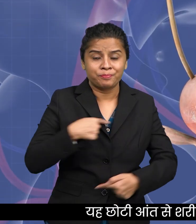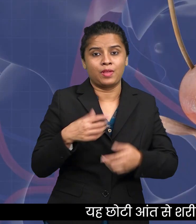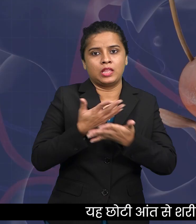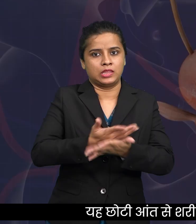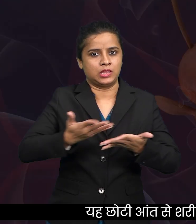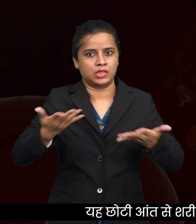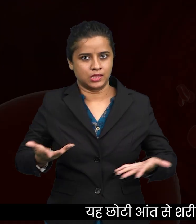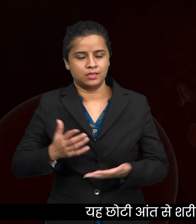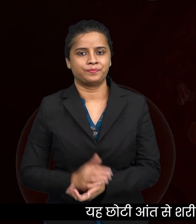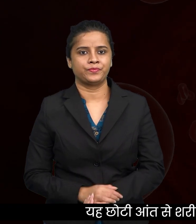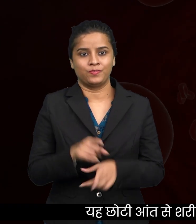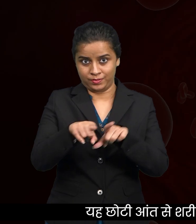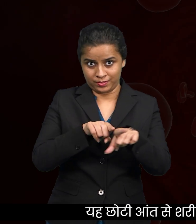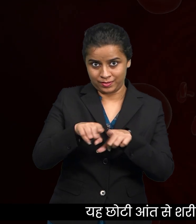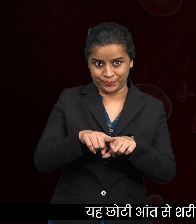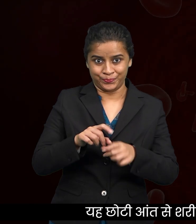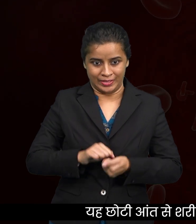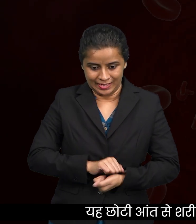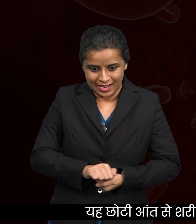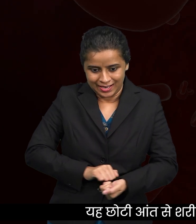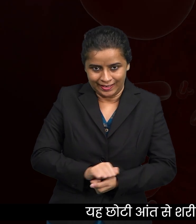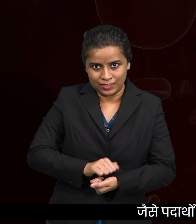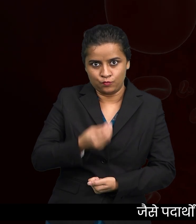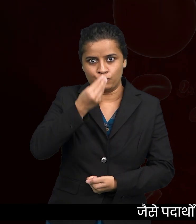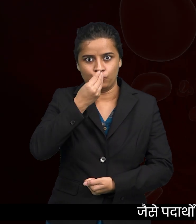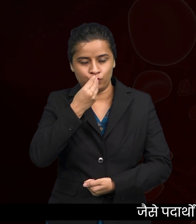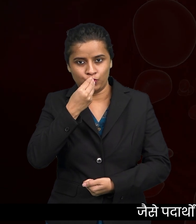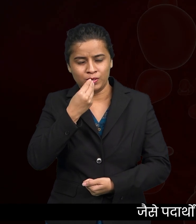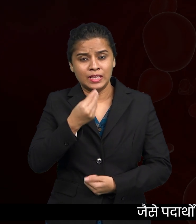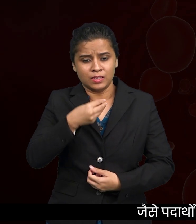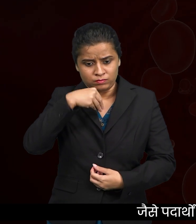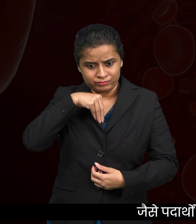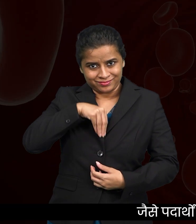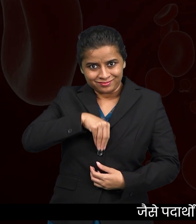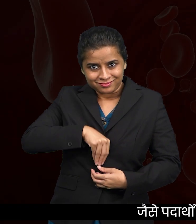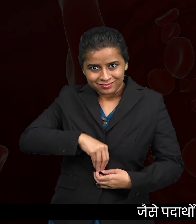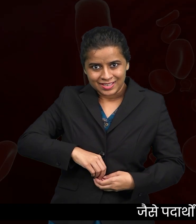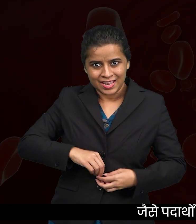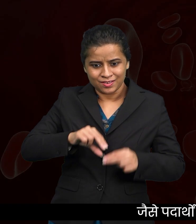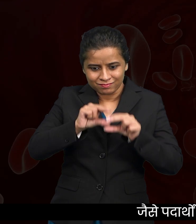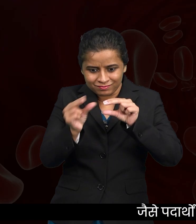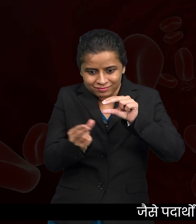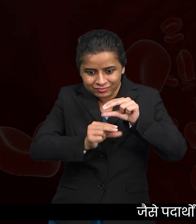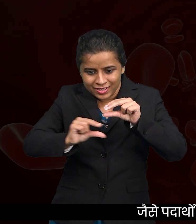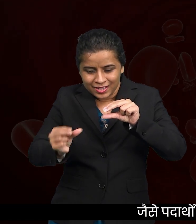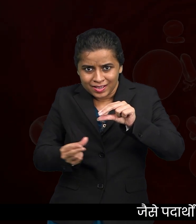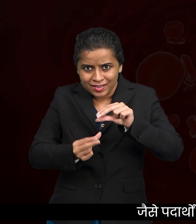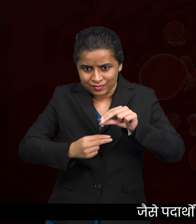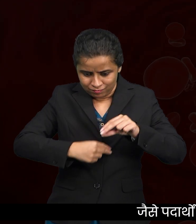से शरीर के अन्य भागों तक पचे हुए भोजन जैसे पदार्थों का भी परिवहन करता